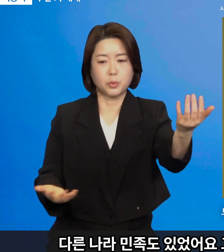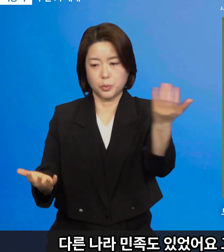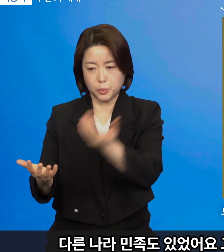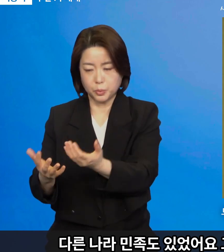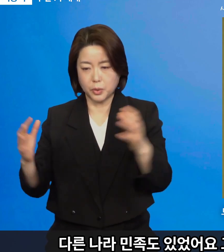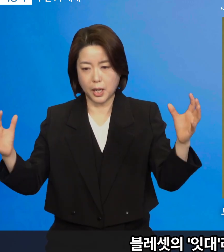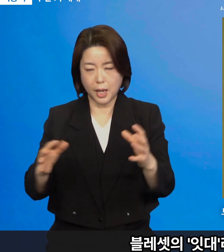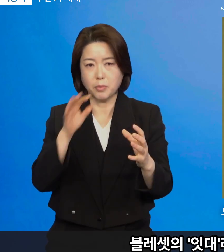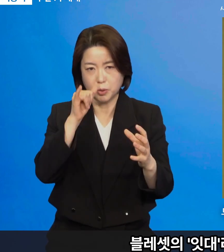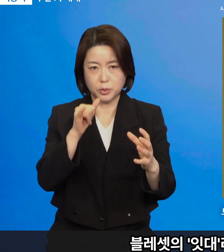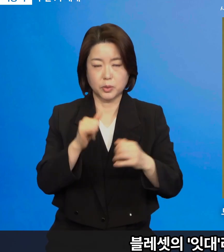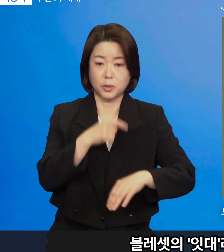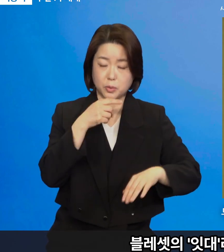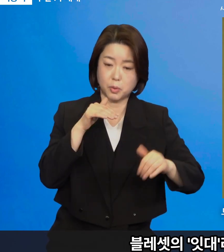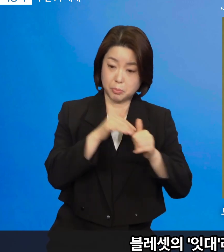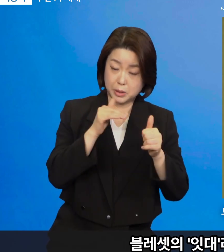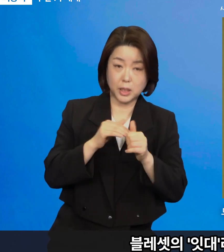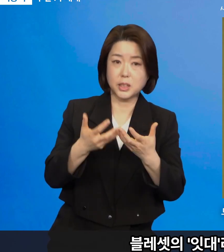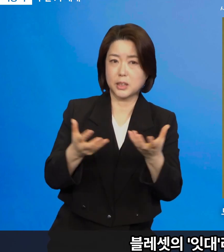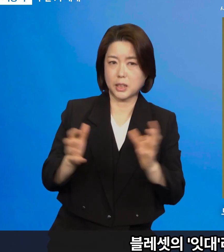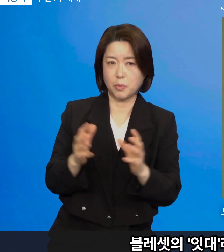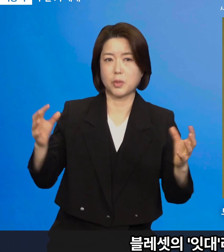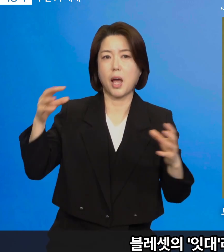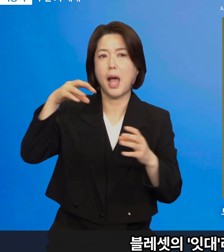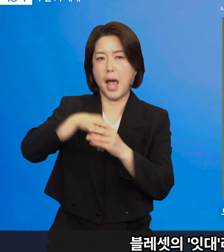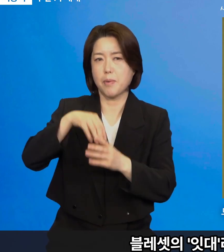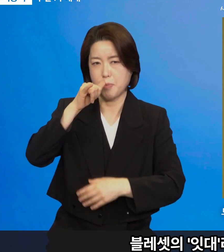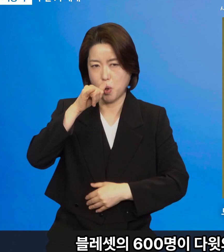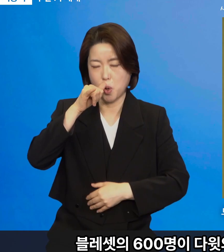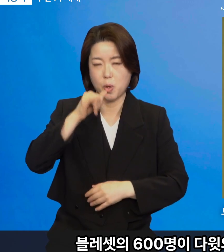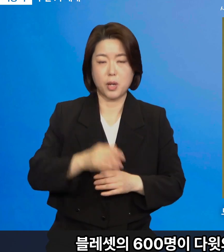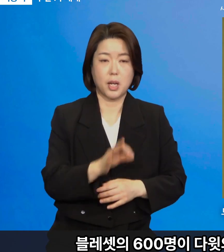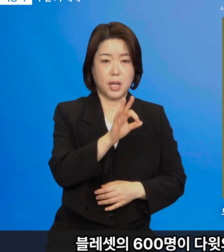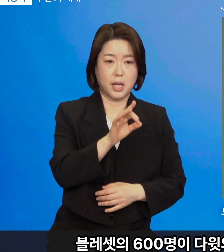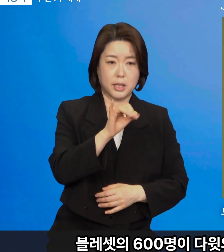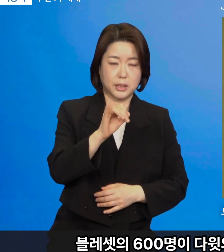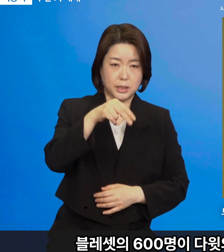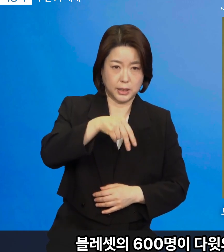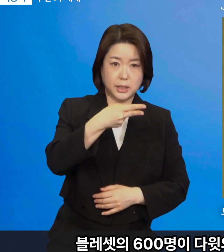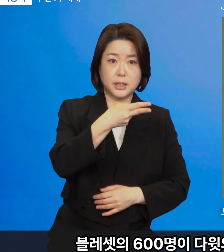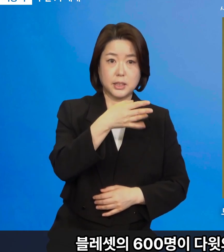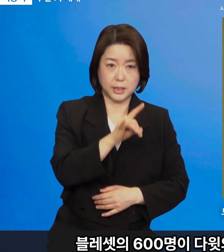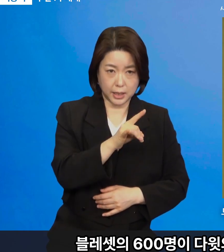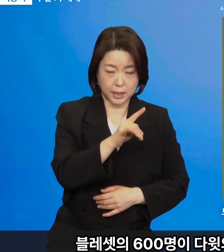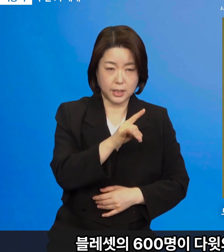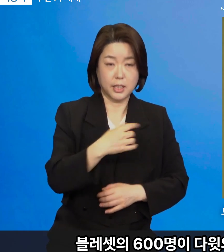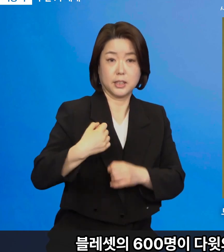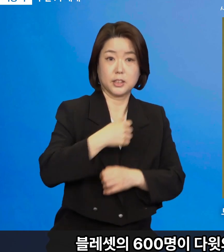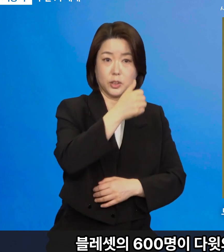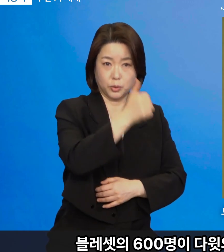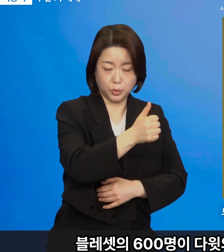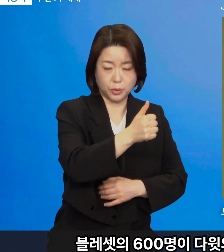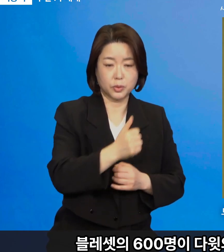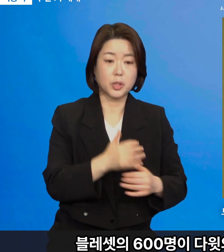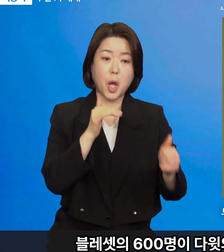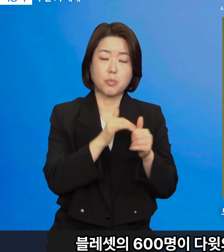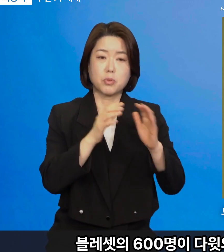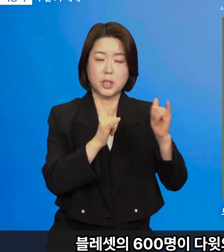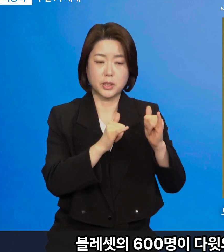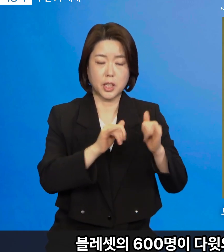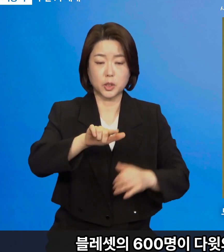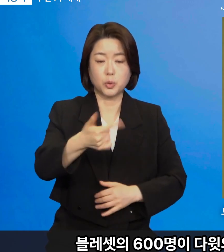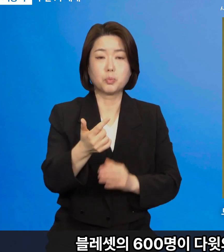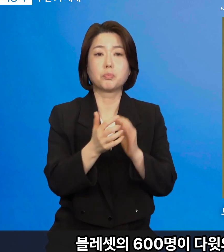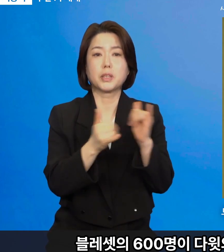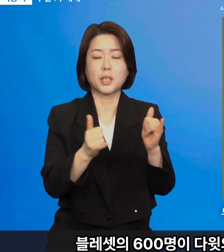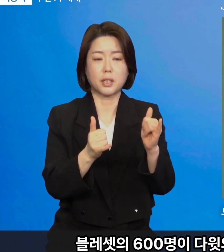블레셋입니다. 블레셋의 이때라고 하는 장수와 블레셋의 600명이 이 다윗의 충실한